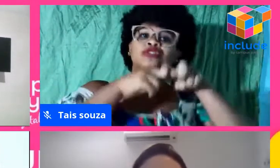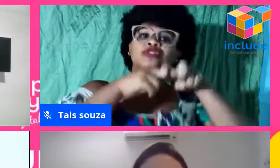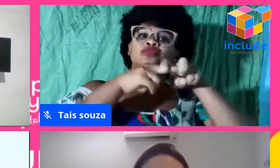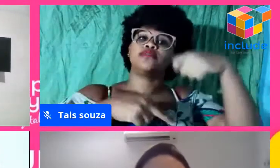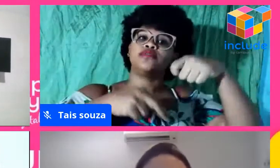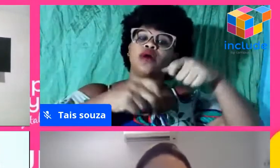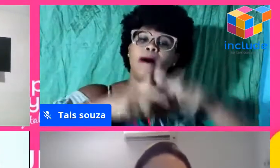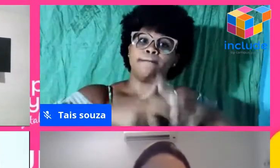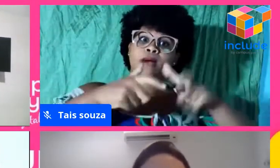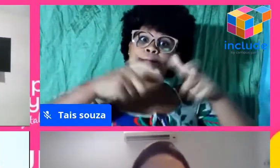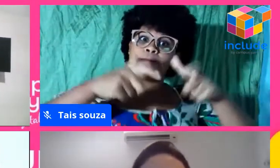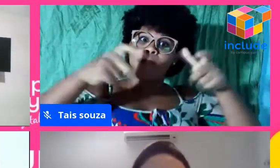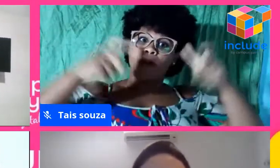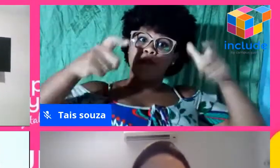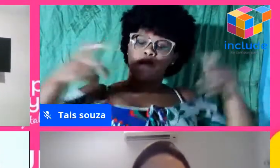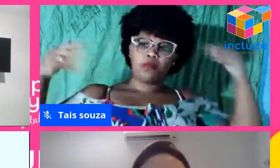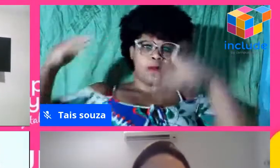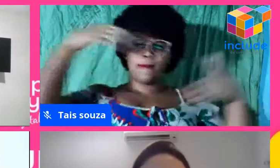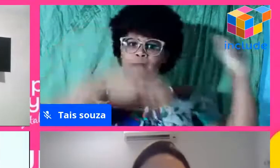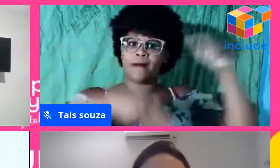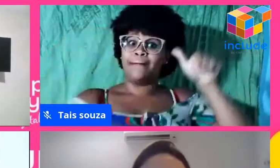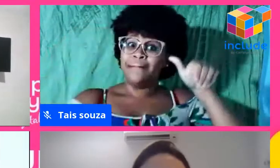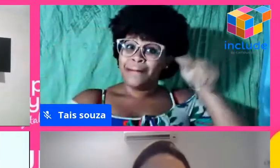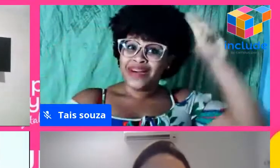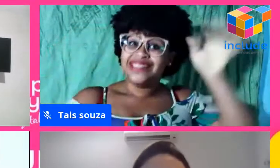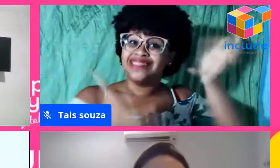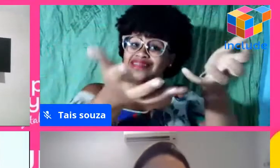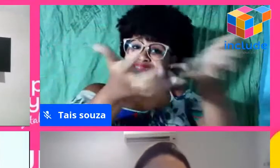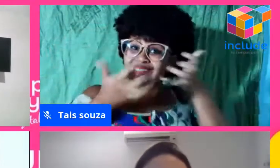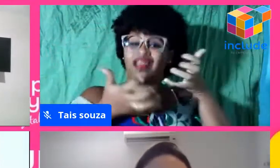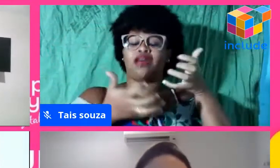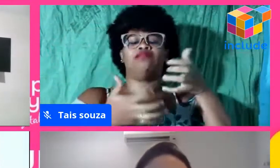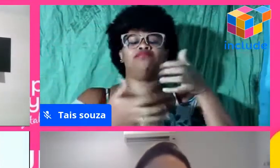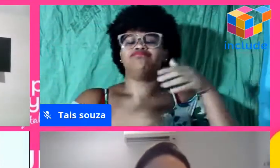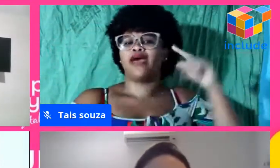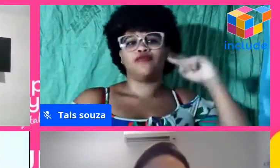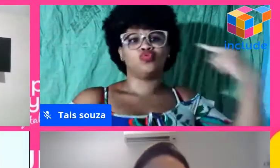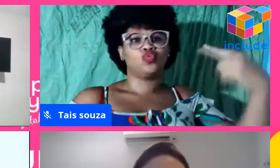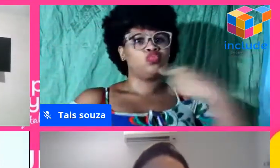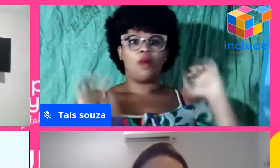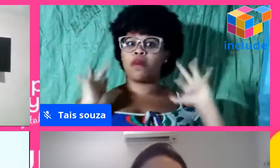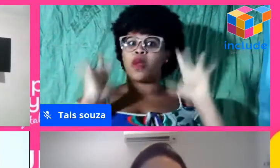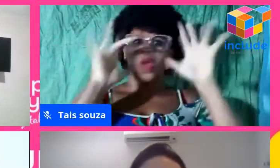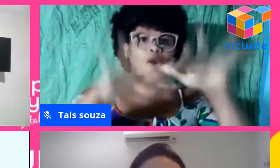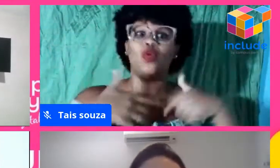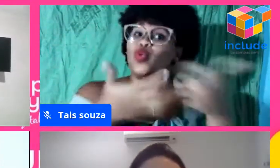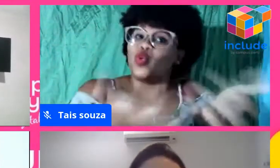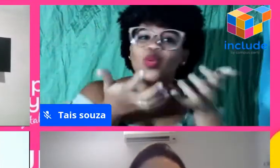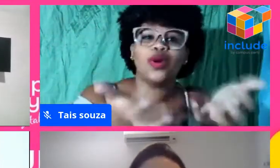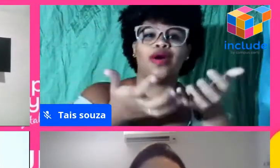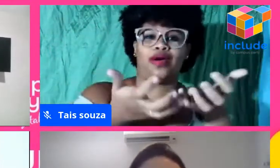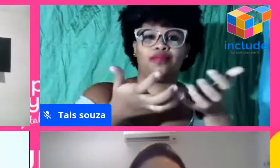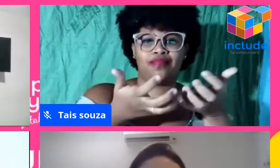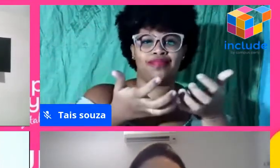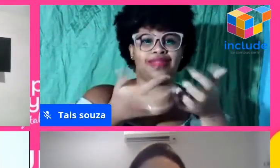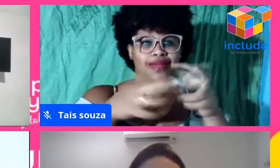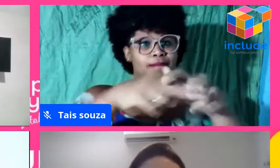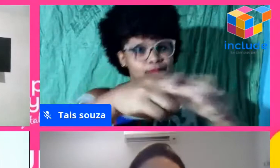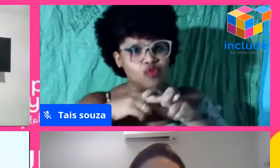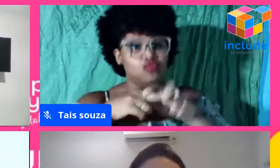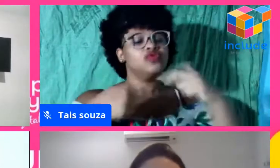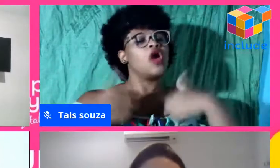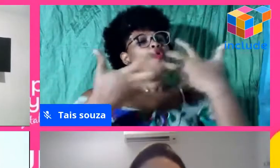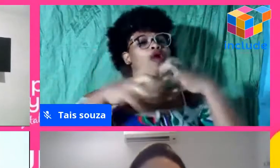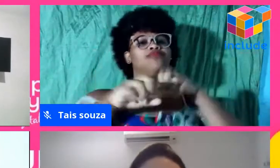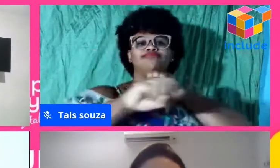têm esse entendimento. Por isso, poucos surdos se interessam, porque eles não têm esse conhecimento. Então, o meu objetivo é que cresça o número de